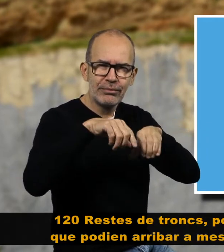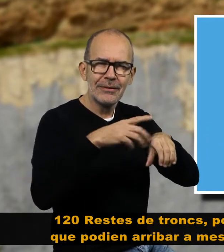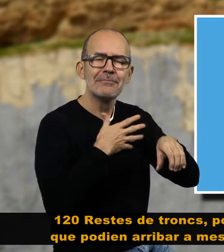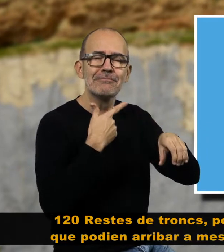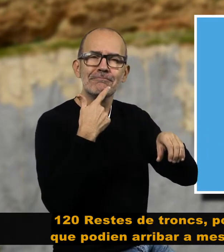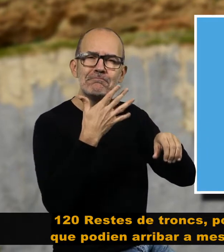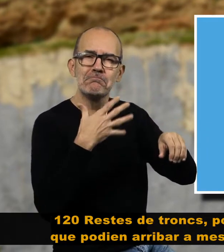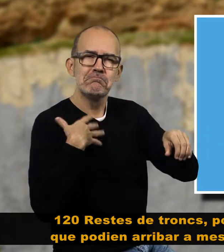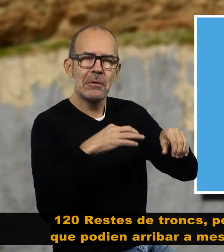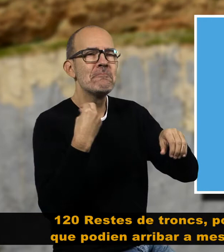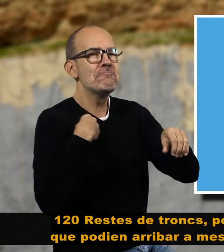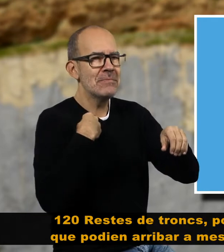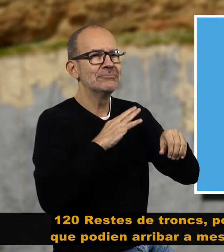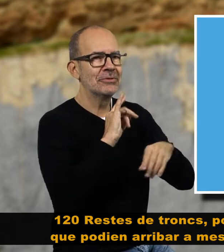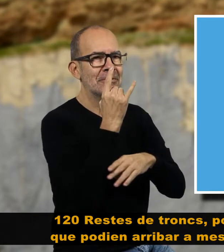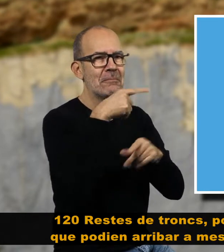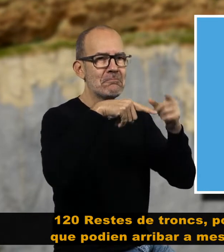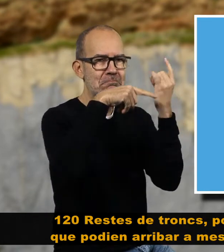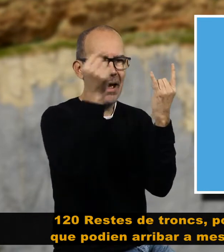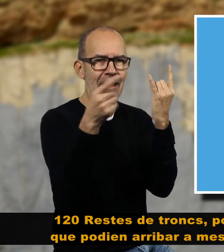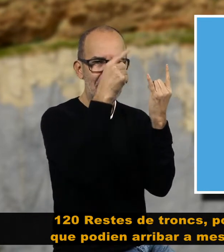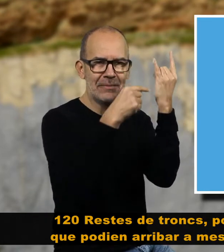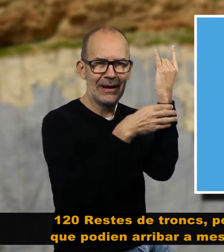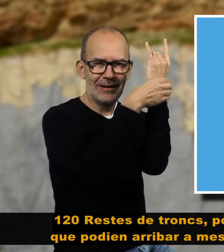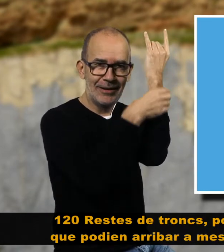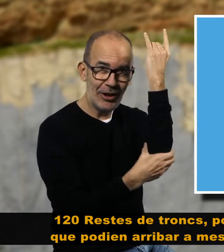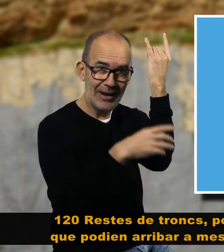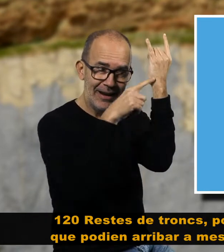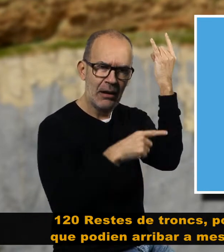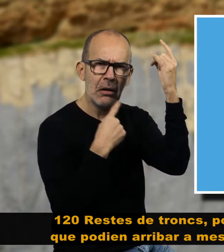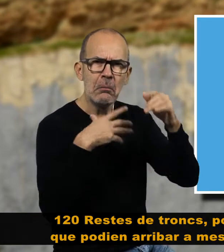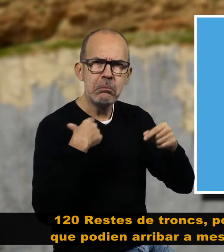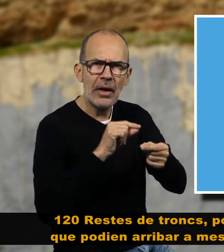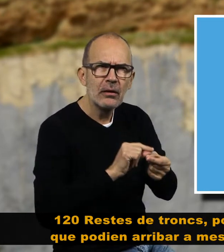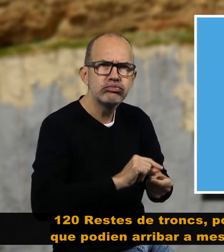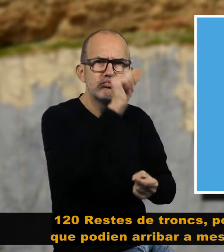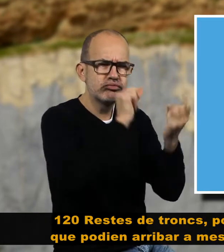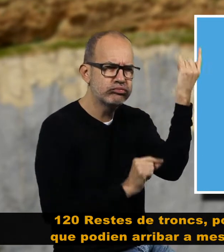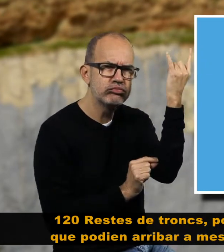120 restes de troncs, possiblement de palmera, que podien arribar a mesurar 14 metres d'alçada.